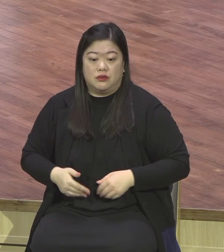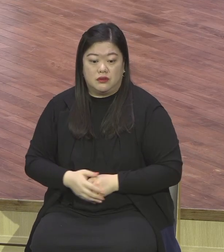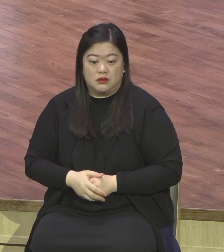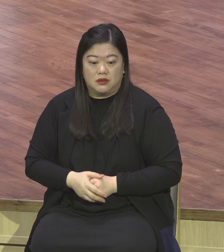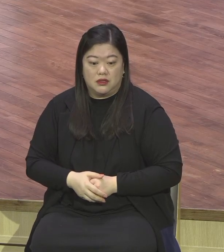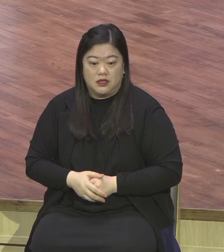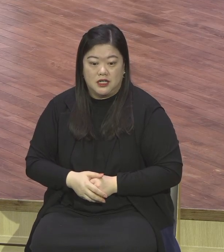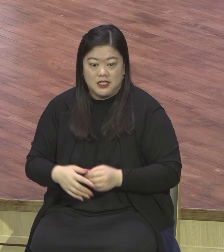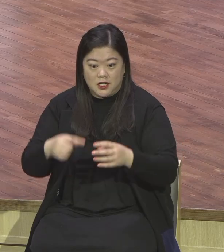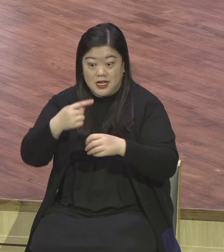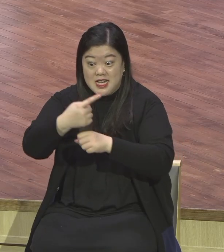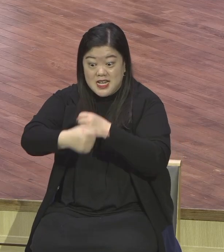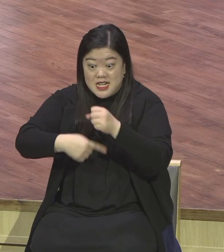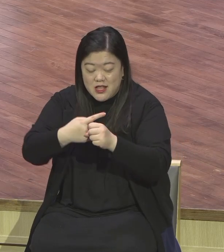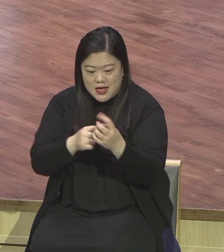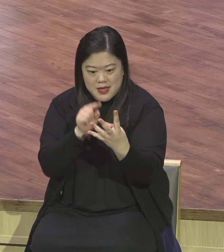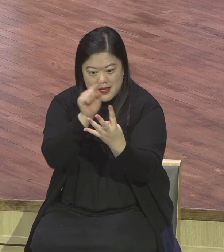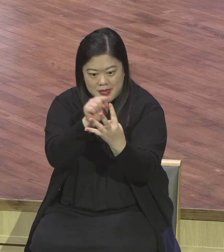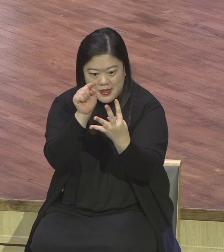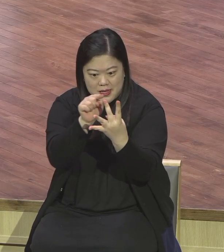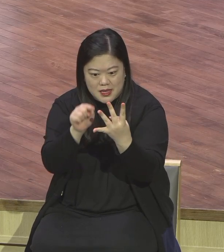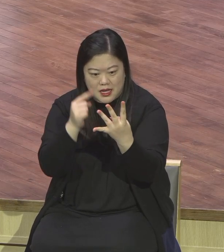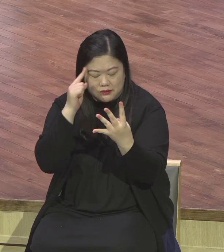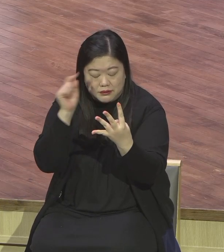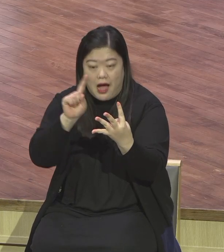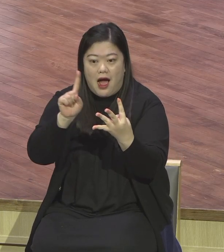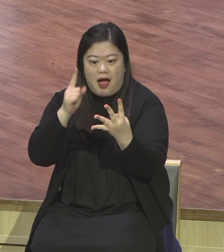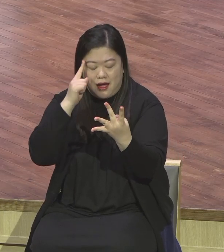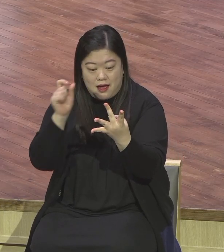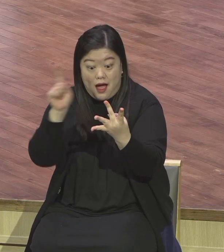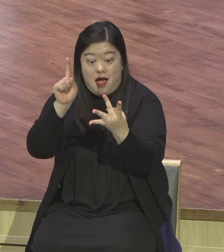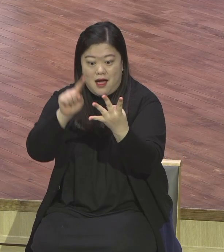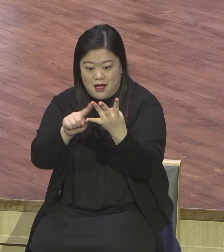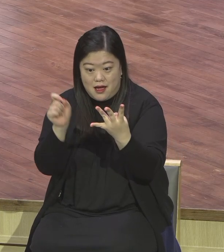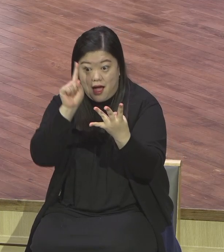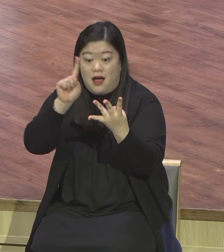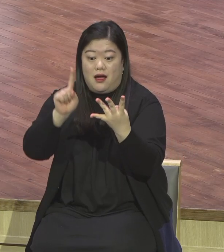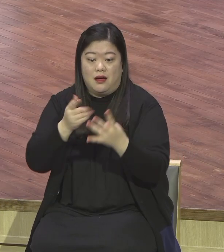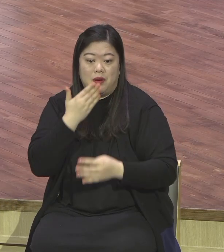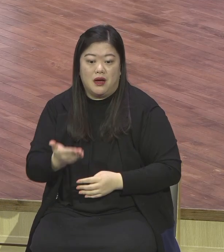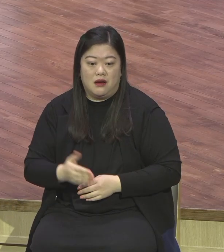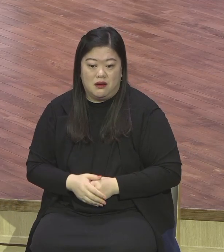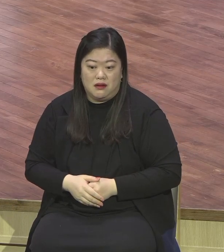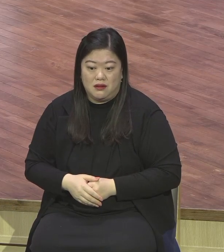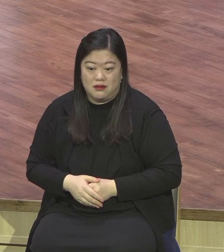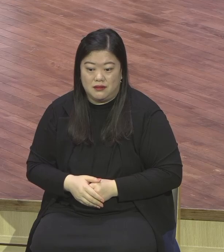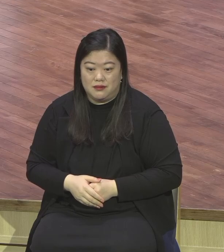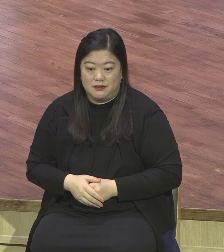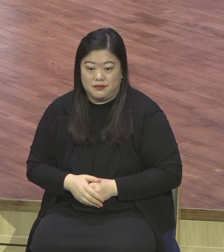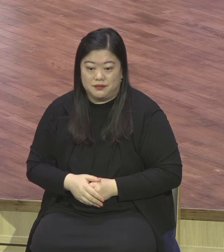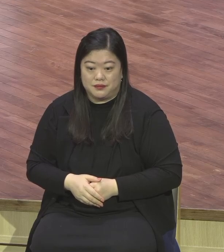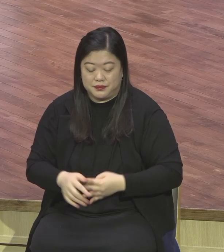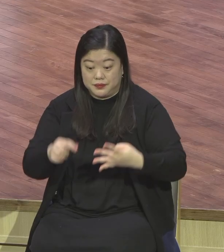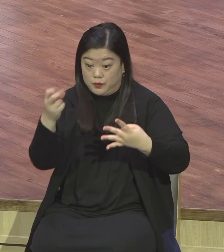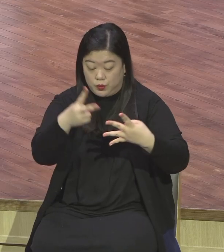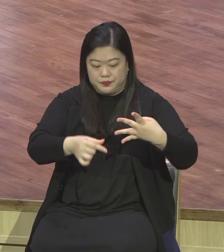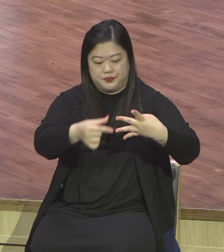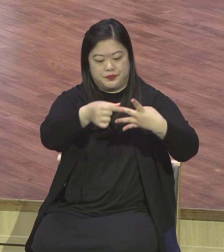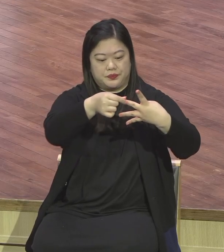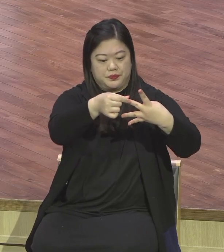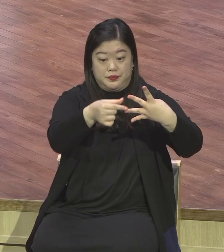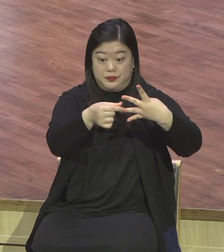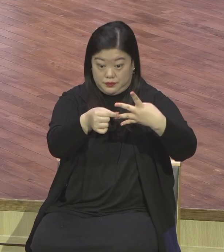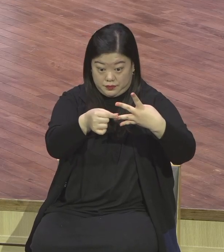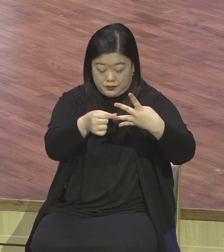오거든 이것을 회복하는 시간 되길 바랍니다 맥추줄 감사, 추수감사주일은 하나님께서 나를